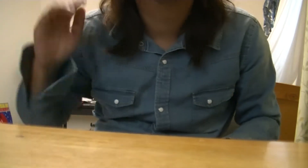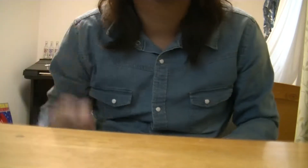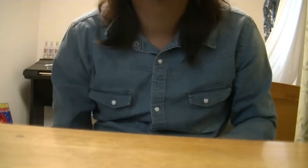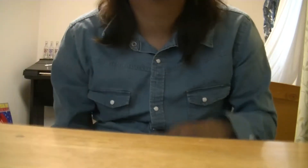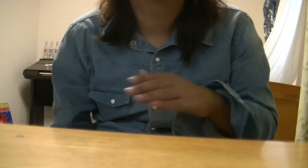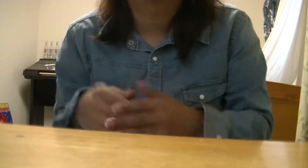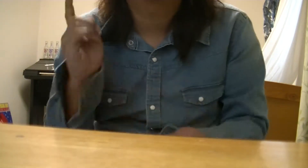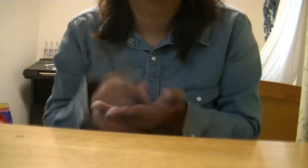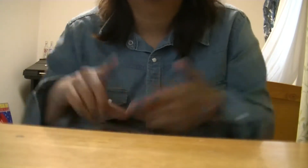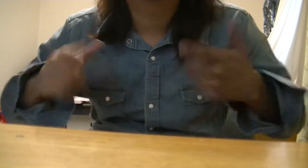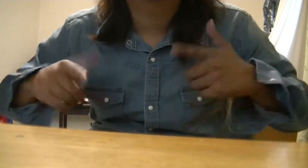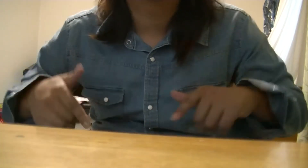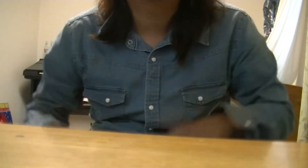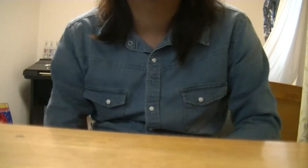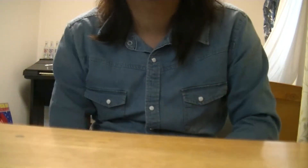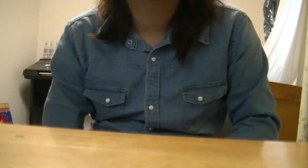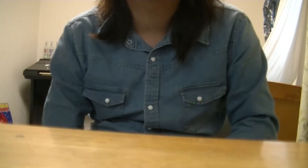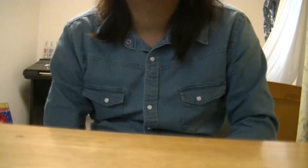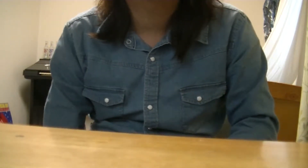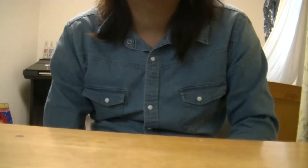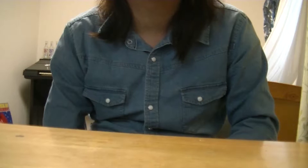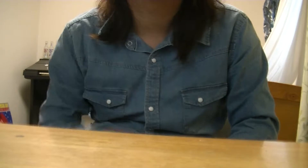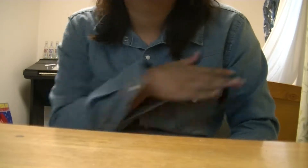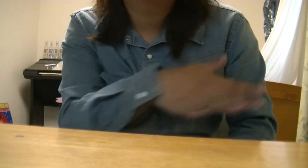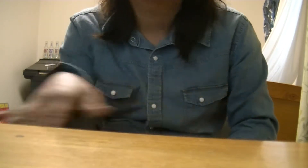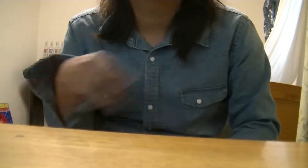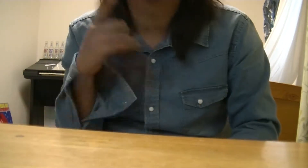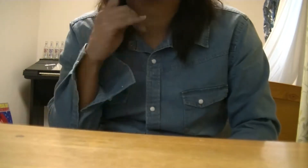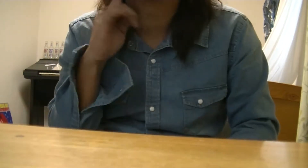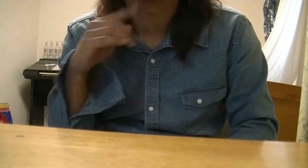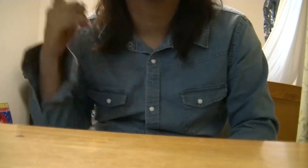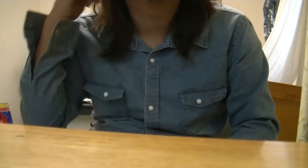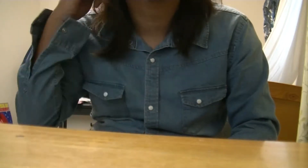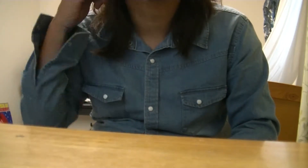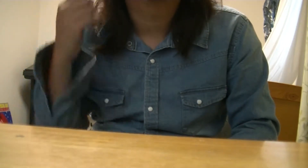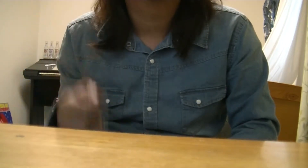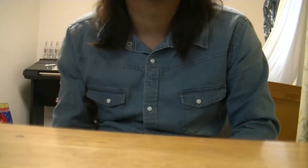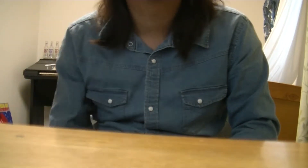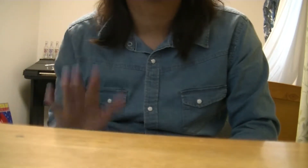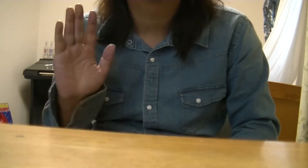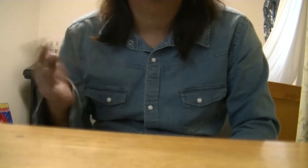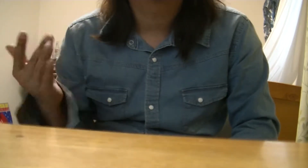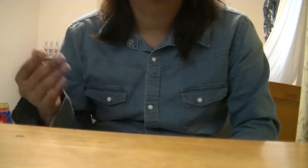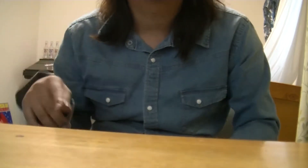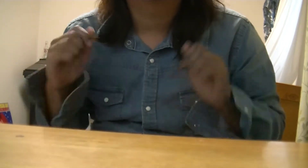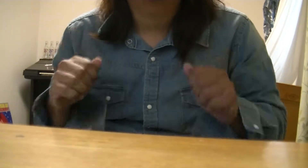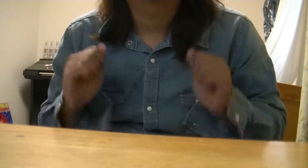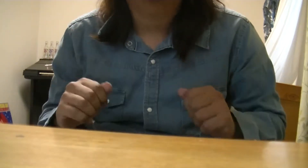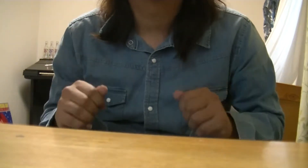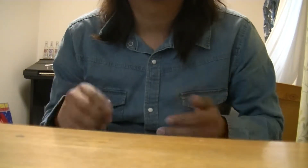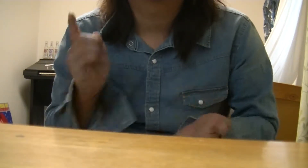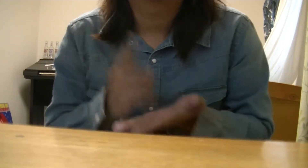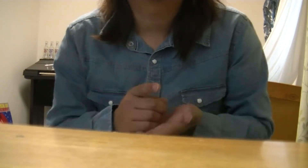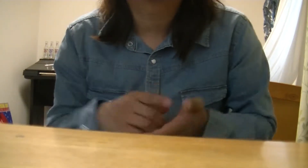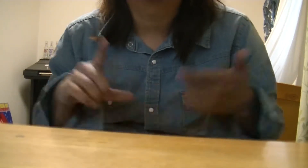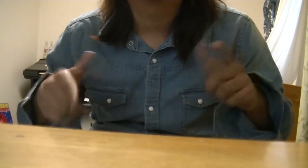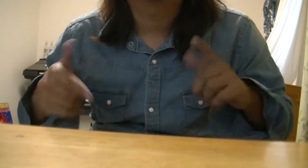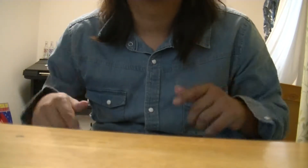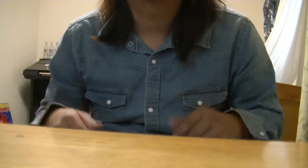それだけでも現場が変わる。それ皆さんやってみたいなと思ったと思うんです。でもやってみると必ず変化が起こります。